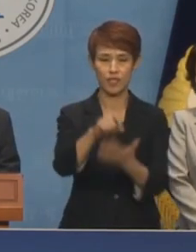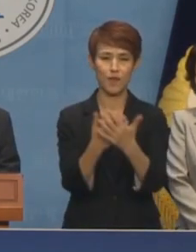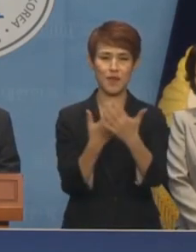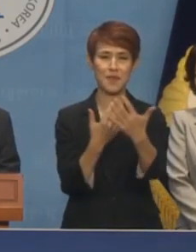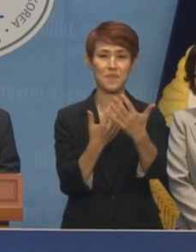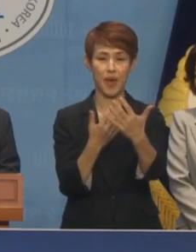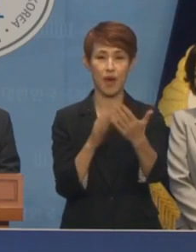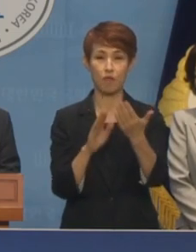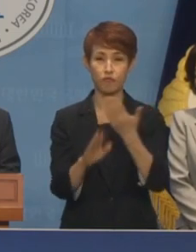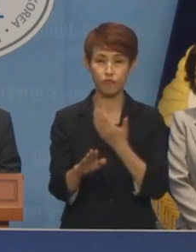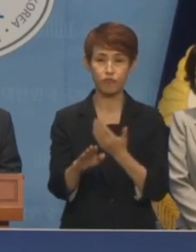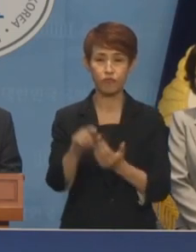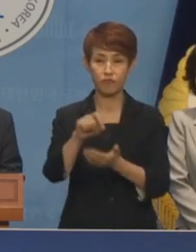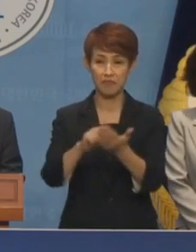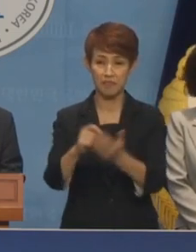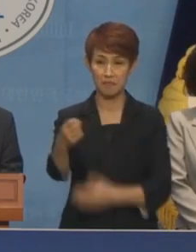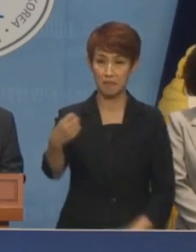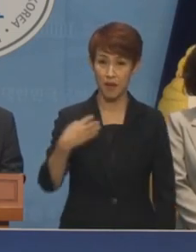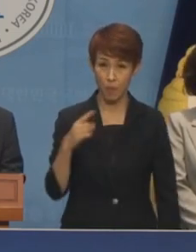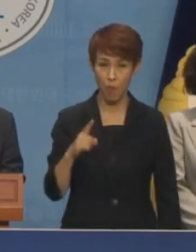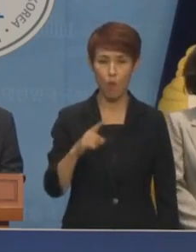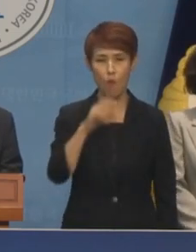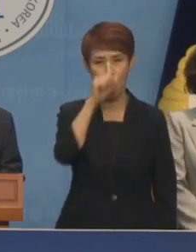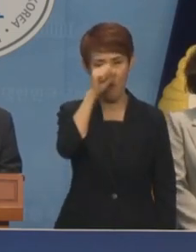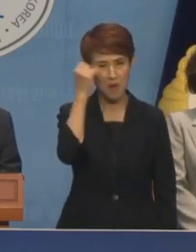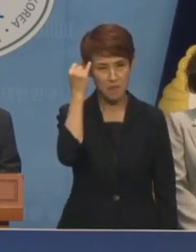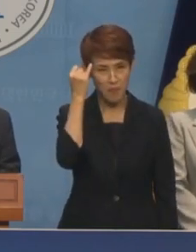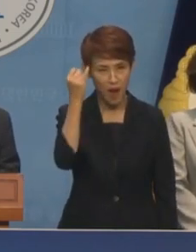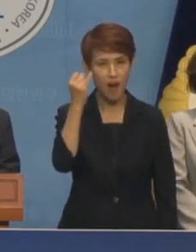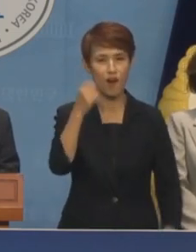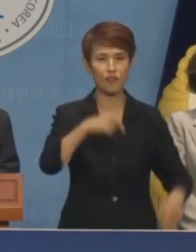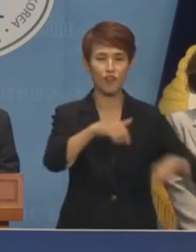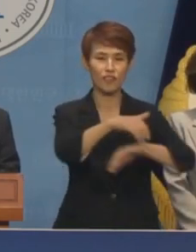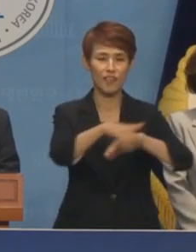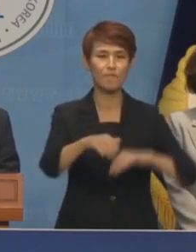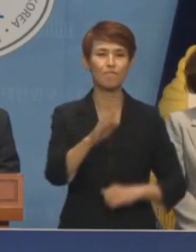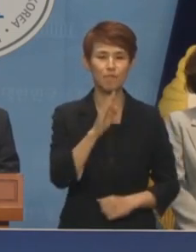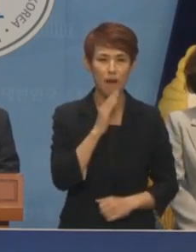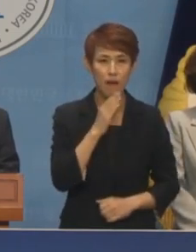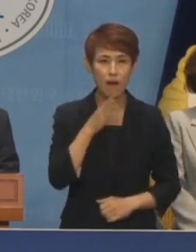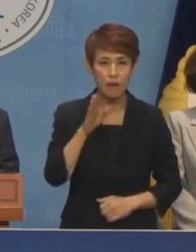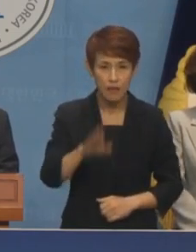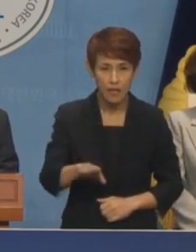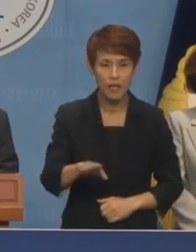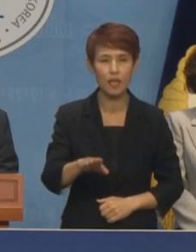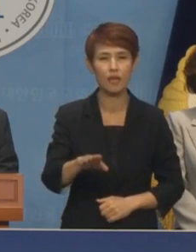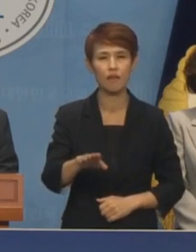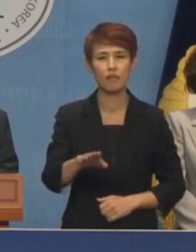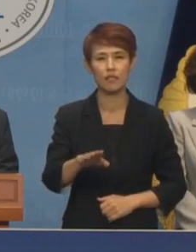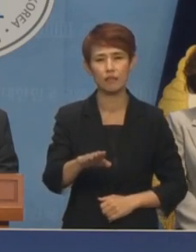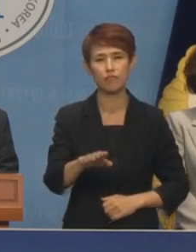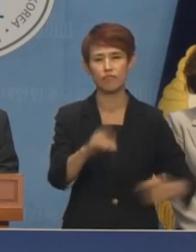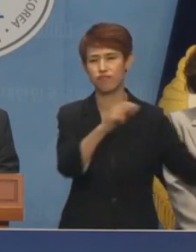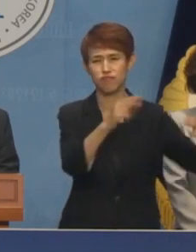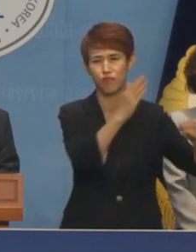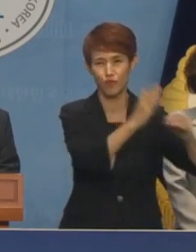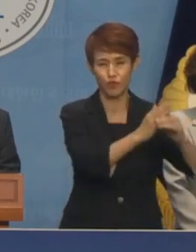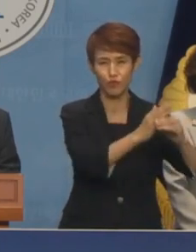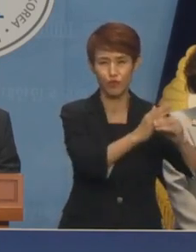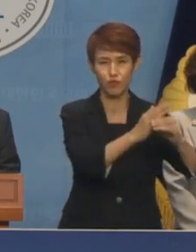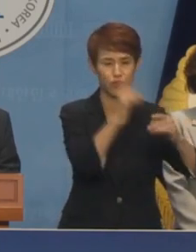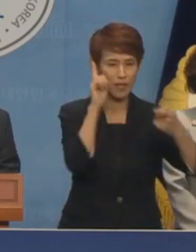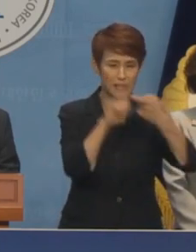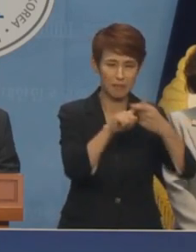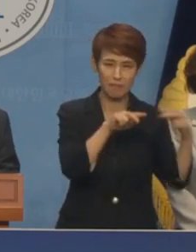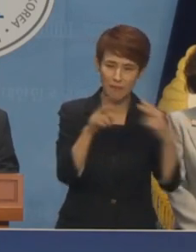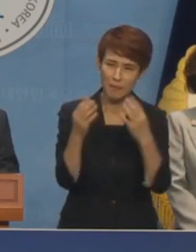한 언론인께서 좋은 취지의 정책 이벤트인데 정쟁에 가려서 주목을 덜 받는